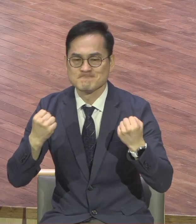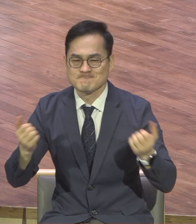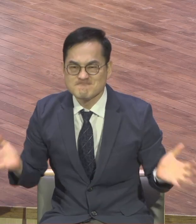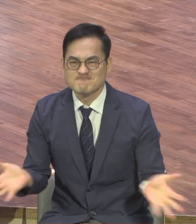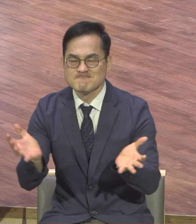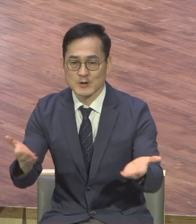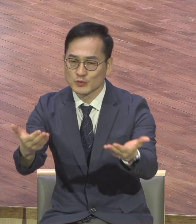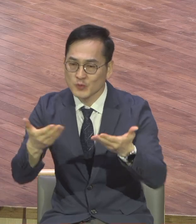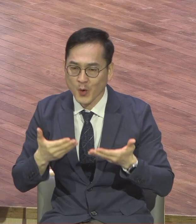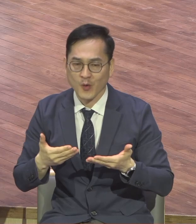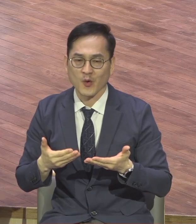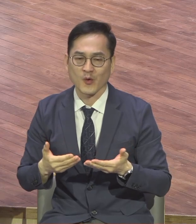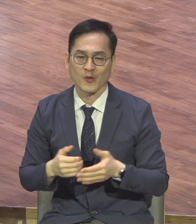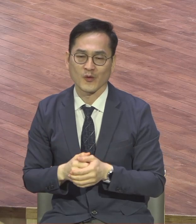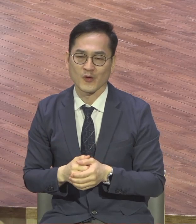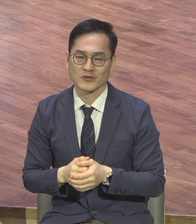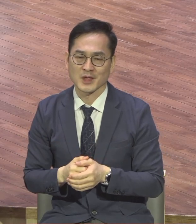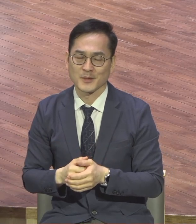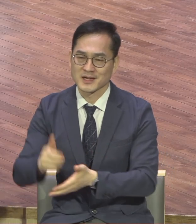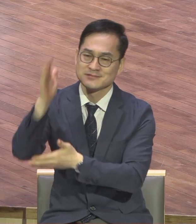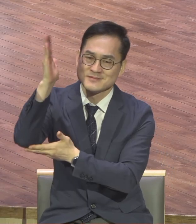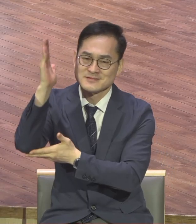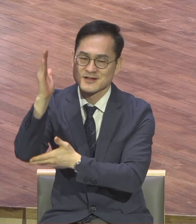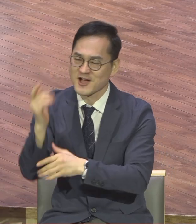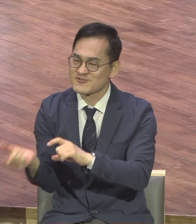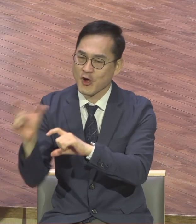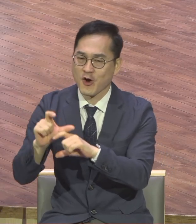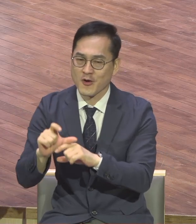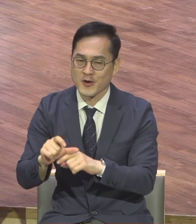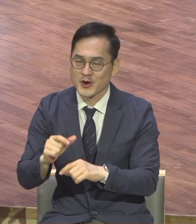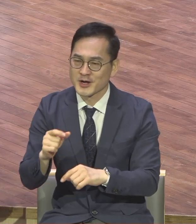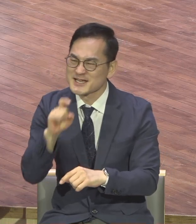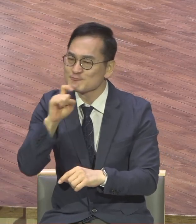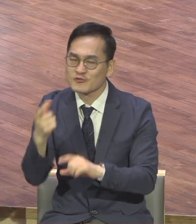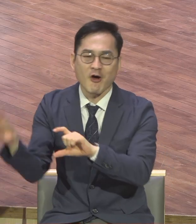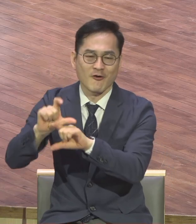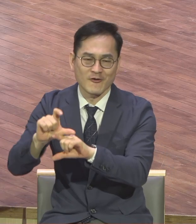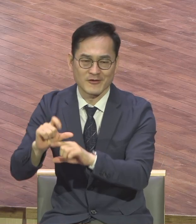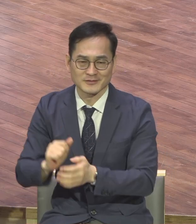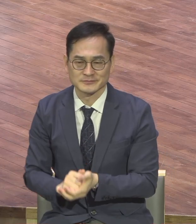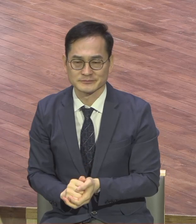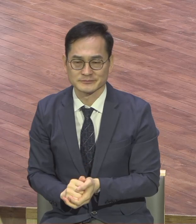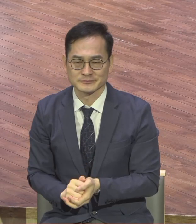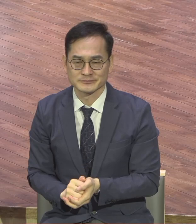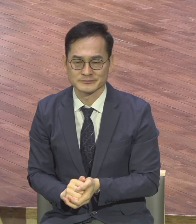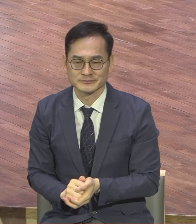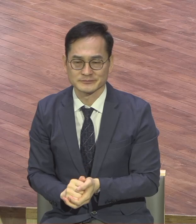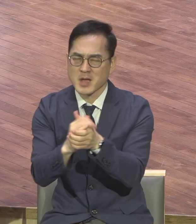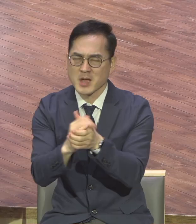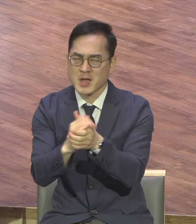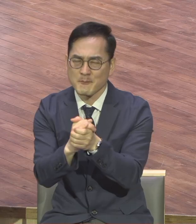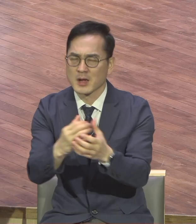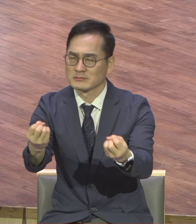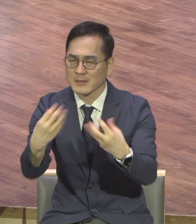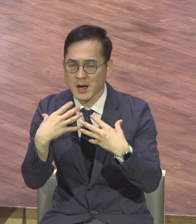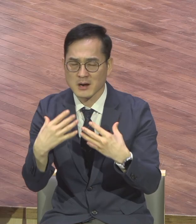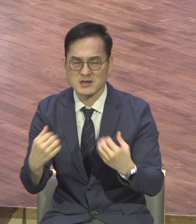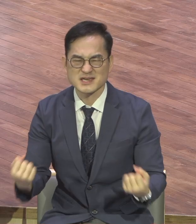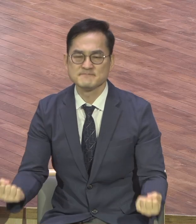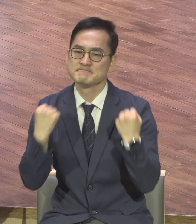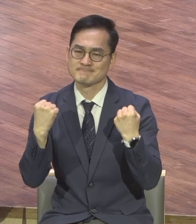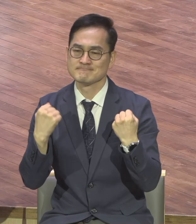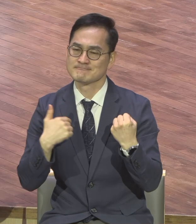뭐 경료사, 건면 모든 게 다 하는 때마다 아멘, 아멘 하는데 진심으로 하는 거